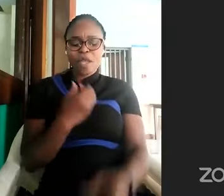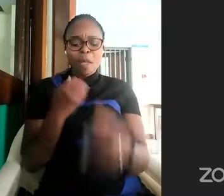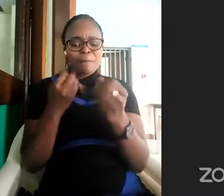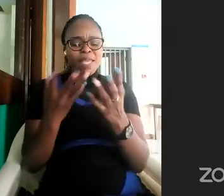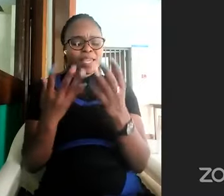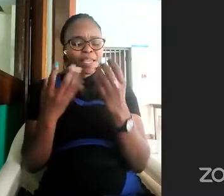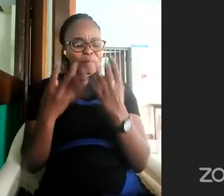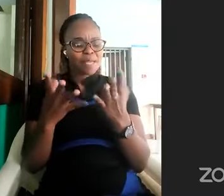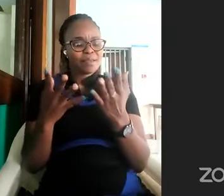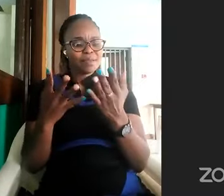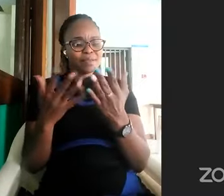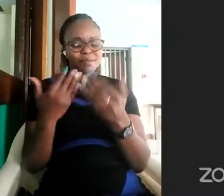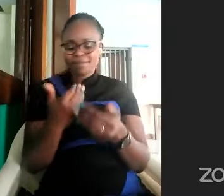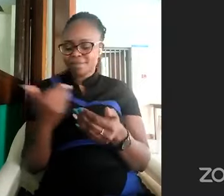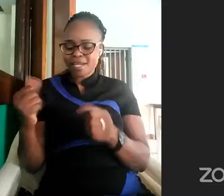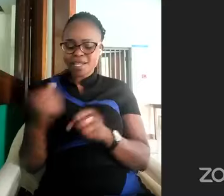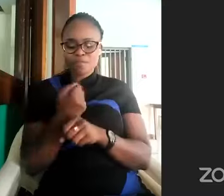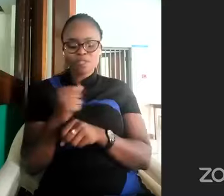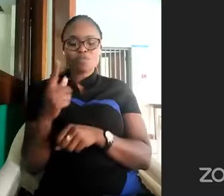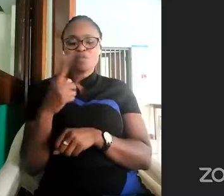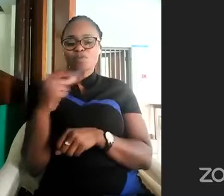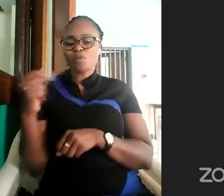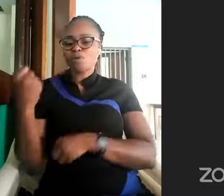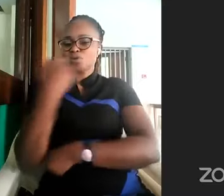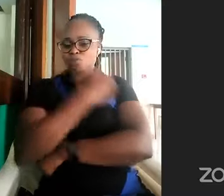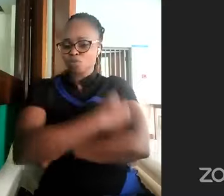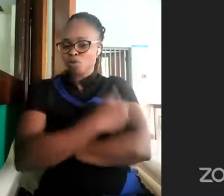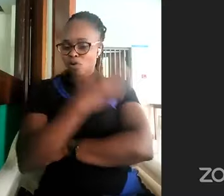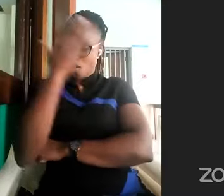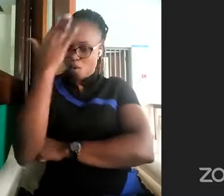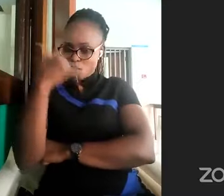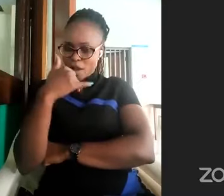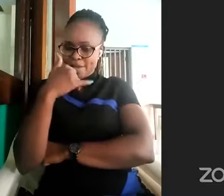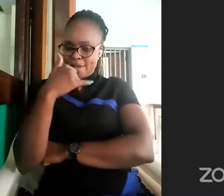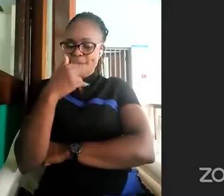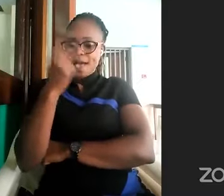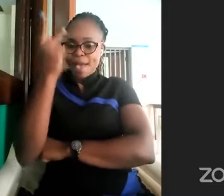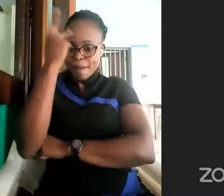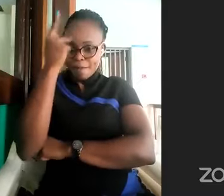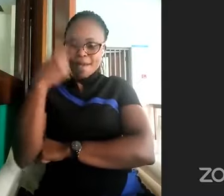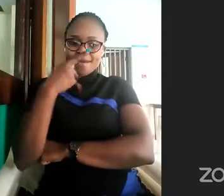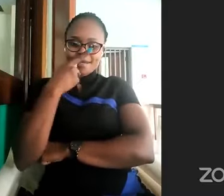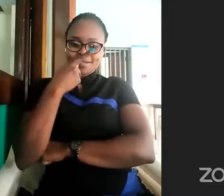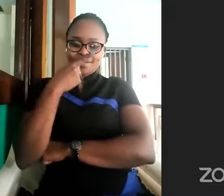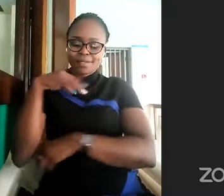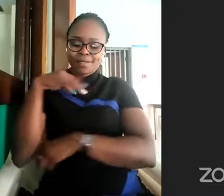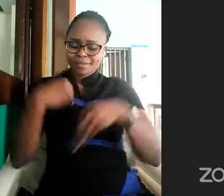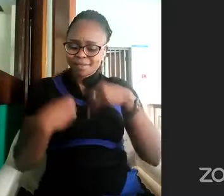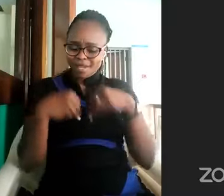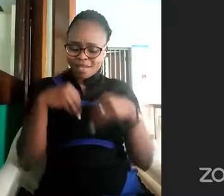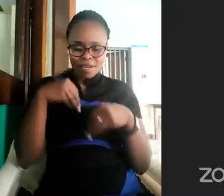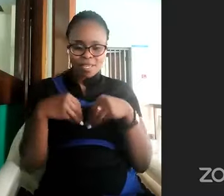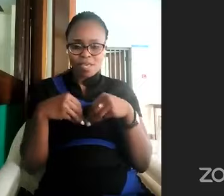kwa sababu wazazi walemavu, ni haki yetu kupata watoto, kuzaa tuitwe wazazi, tuitwe mama, lakini huyu